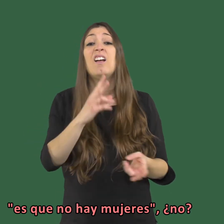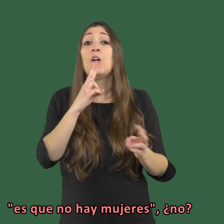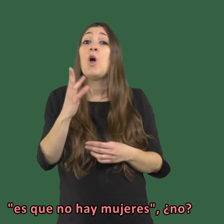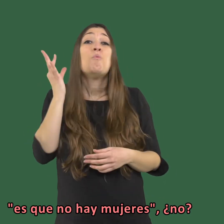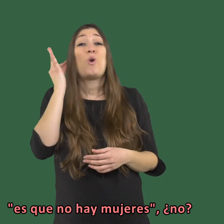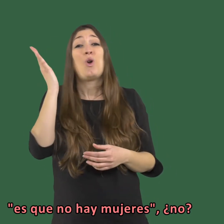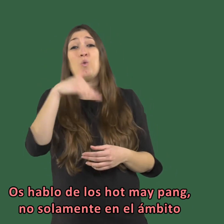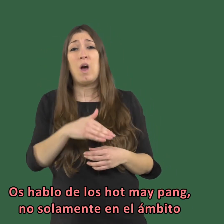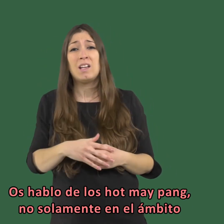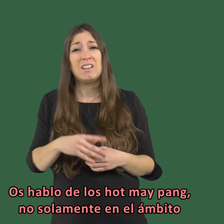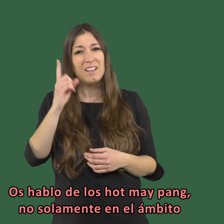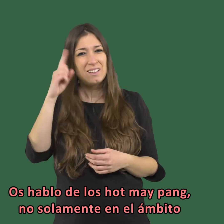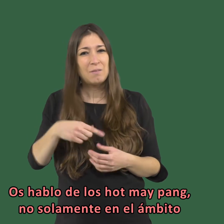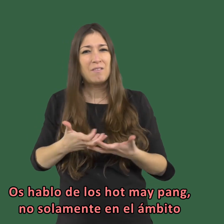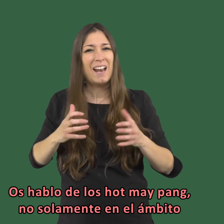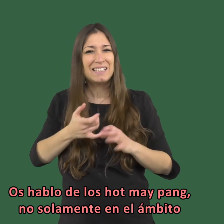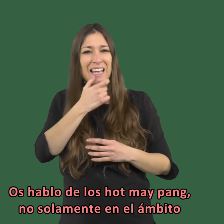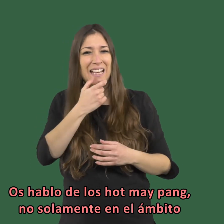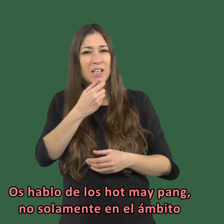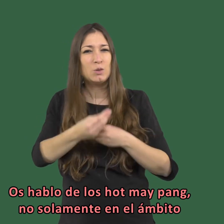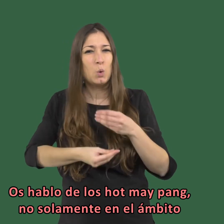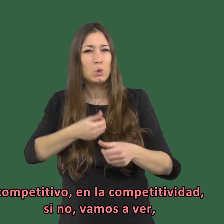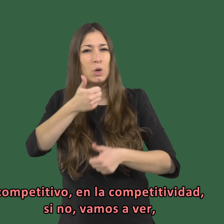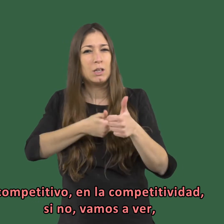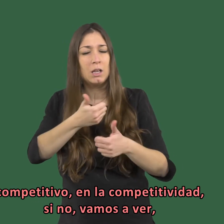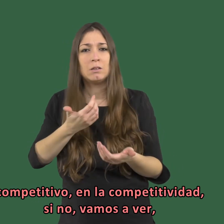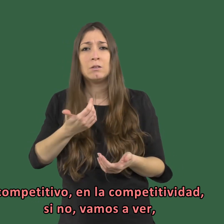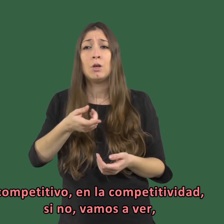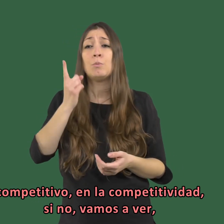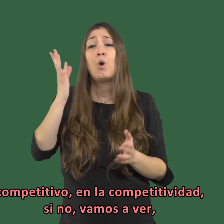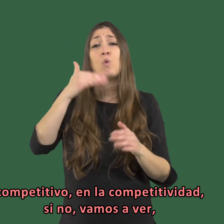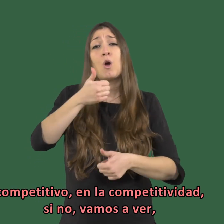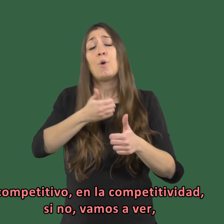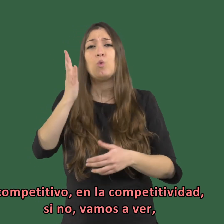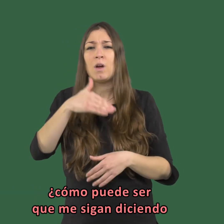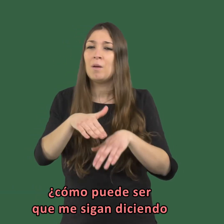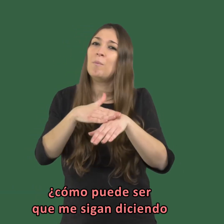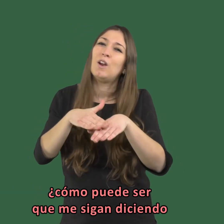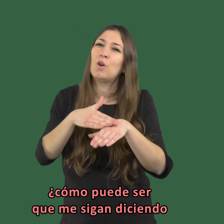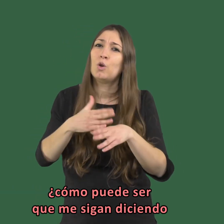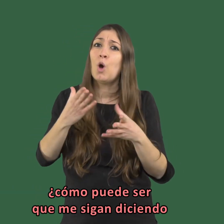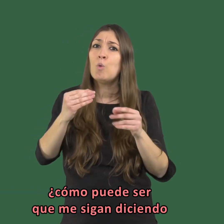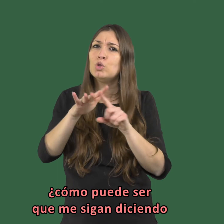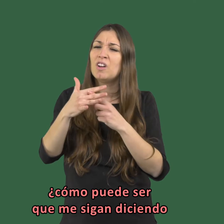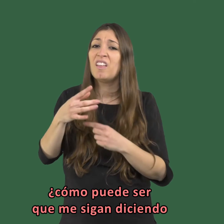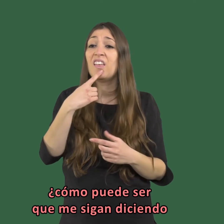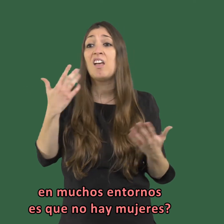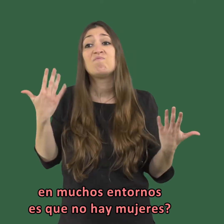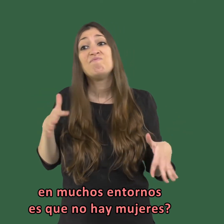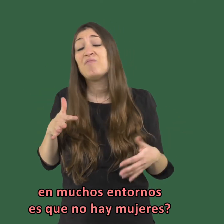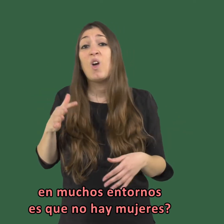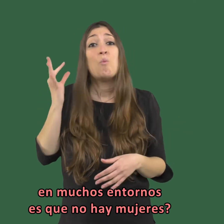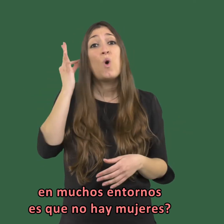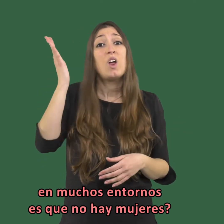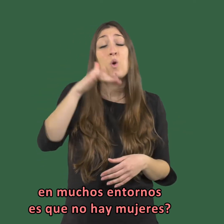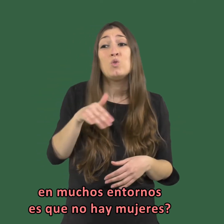mujeres, ¿no? Os hablo de los all-male panels, ya no solamente en el ámbito competitivo, ¿no? De la competitividad, sino vamos a ver cómo puede ser que se siga diciendo en muchos entornos es que